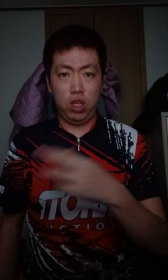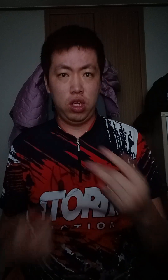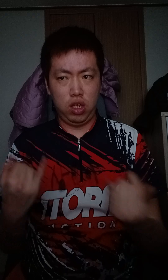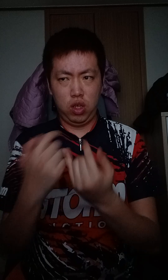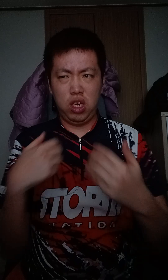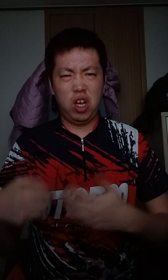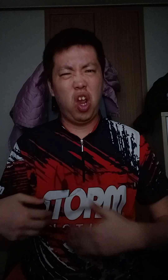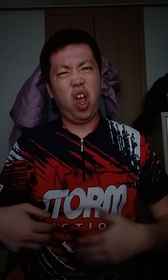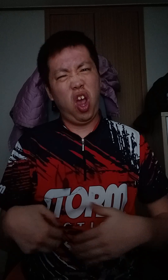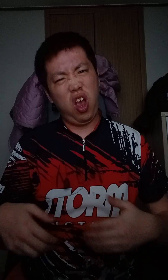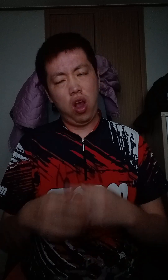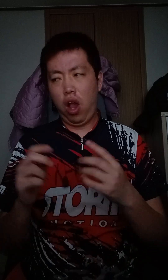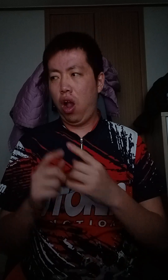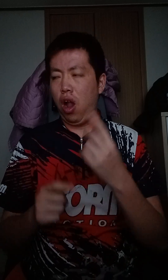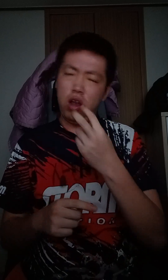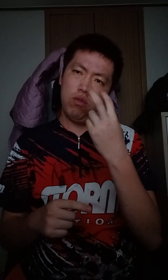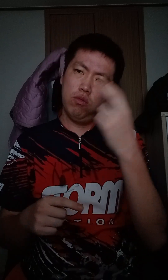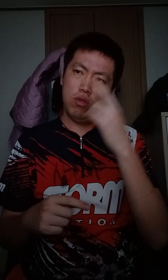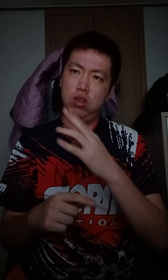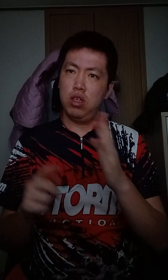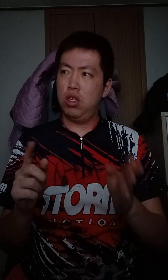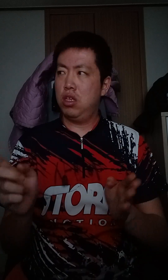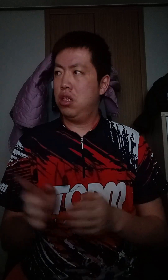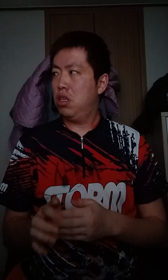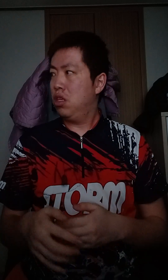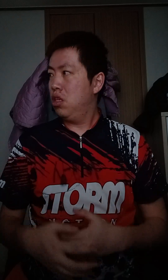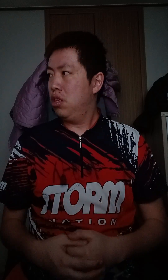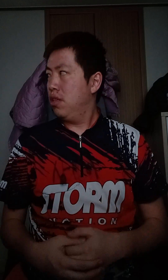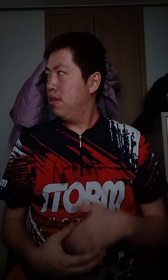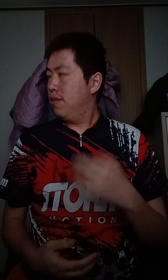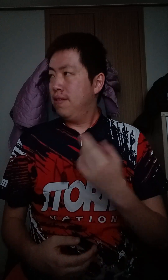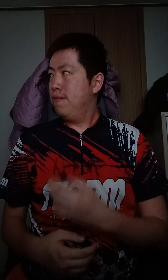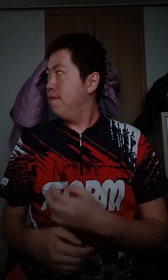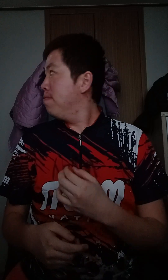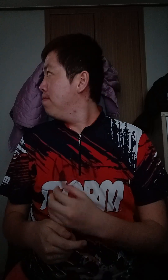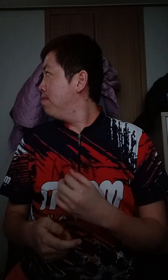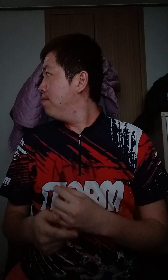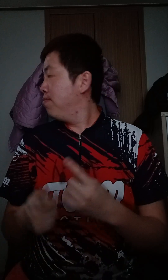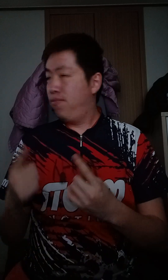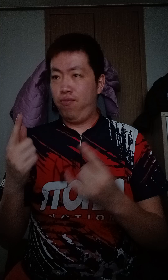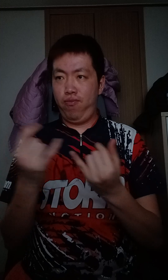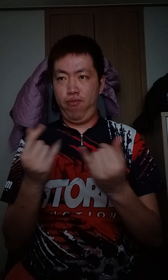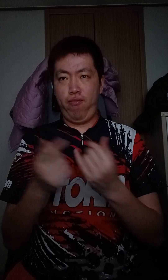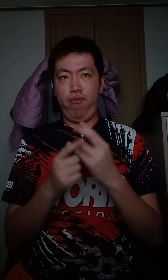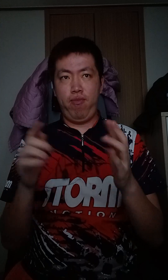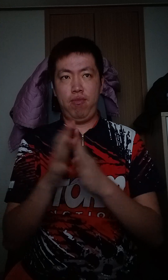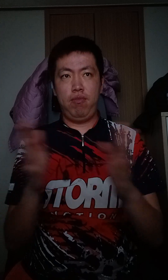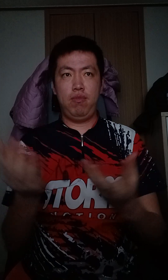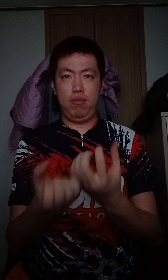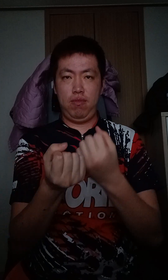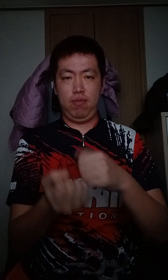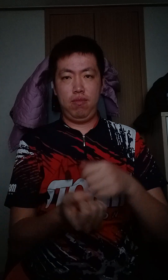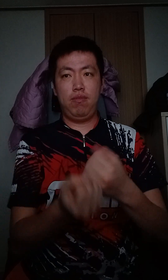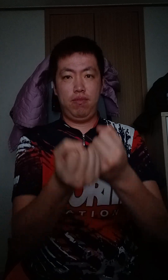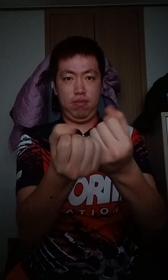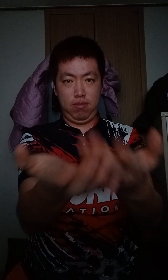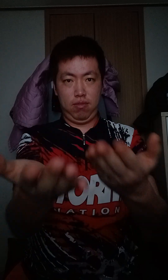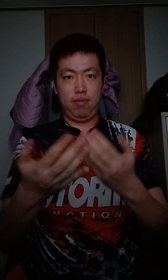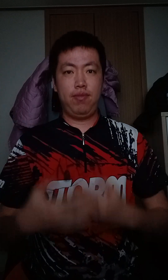화장실에 장애인 편의시설이 설치되어 있지 않아 장애인들이 큰 불편을 겪고 있습니다. 안준호 기자가 취재했습니다.